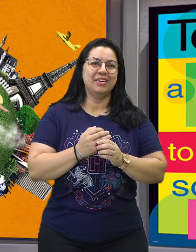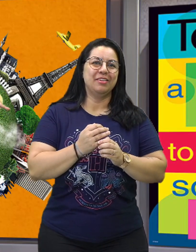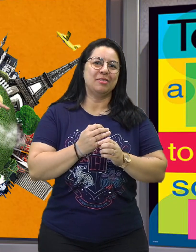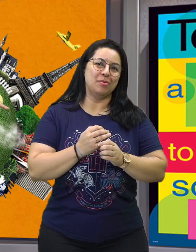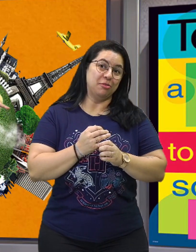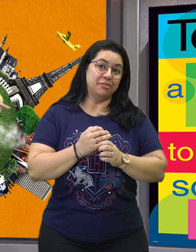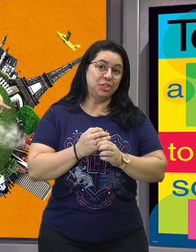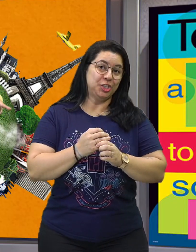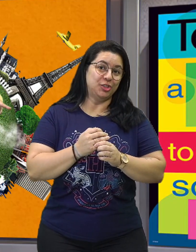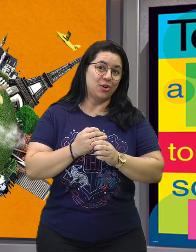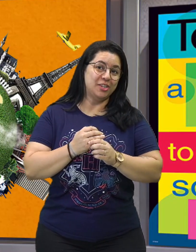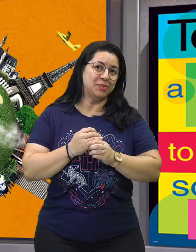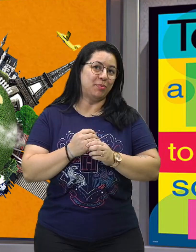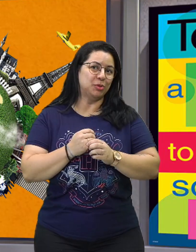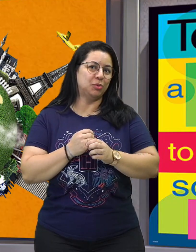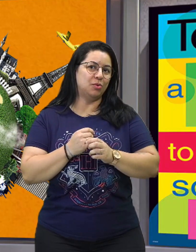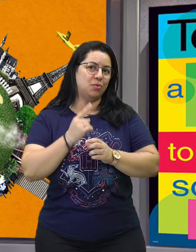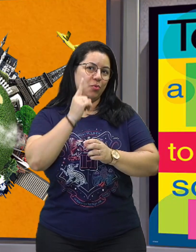de número